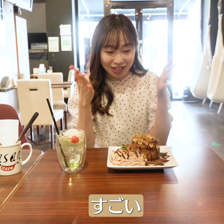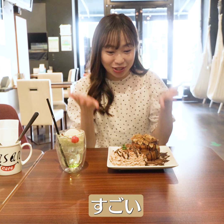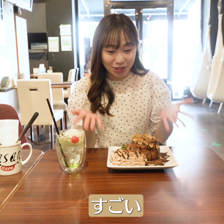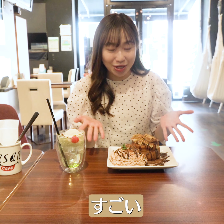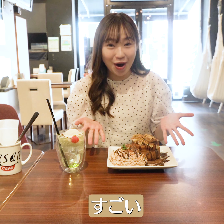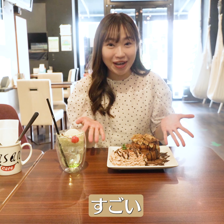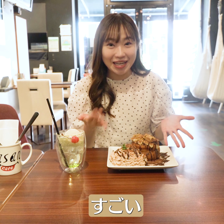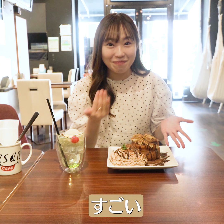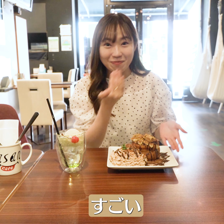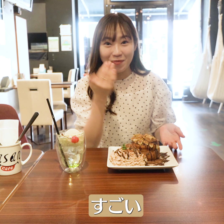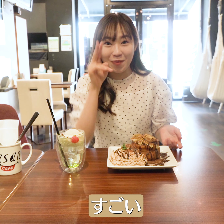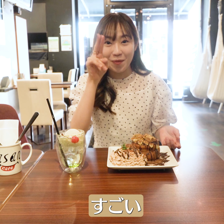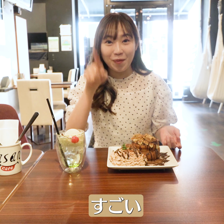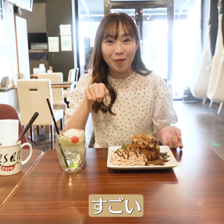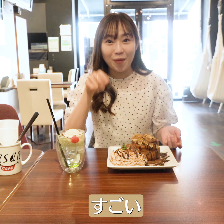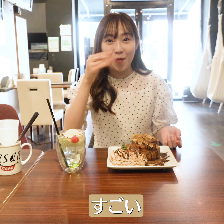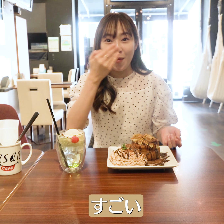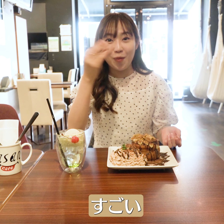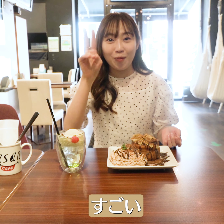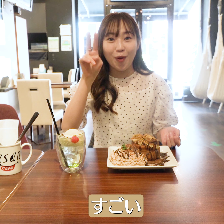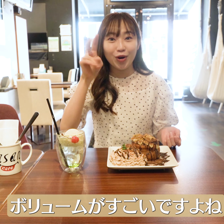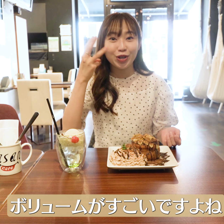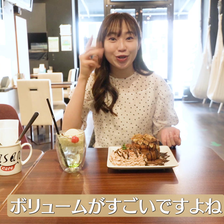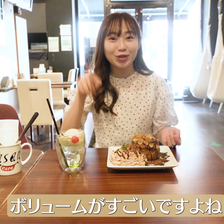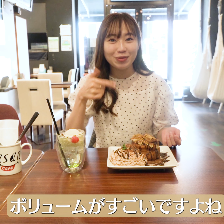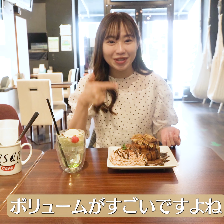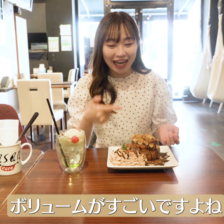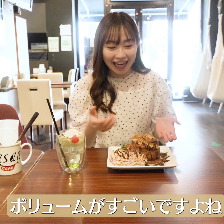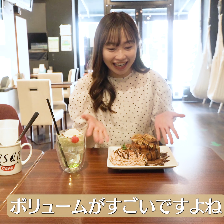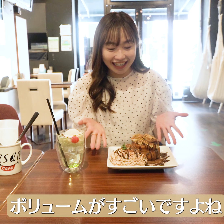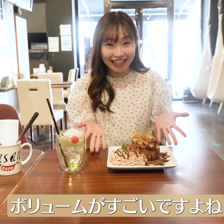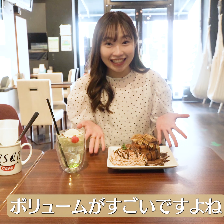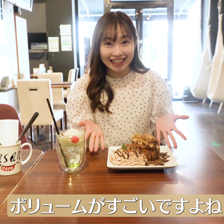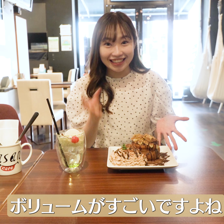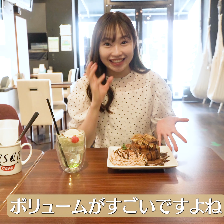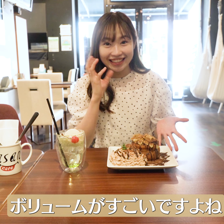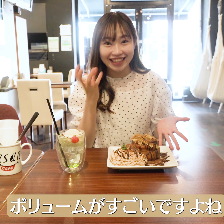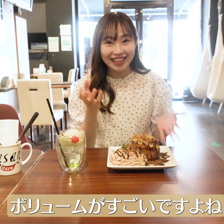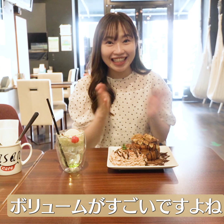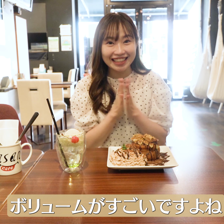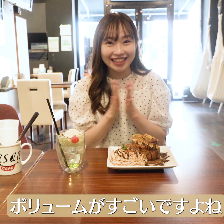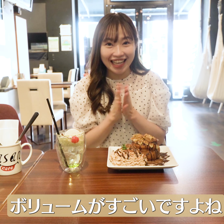すごいボリュームがすごいですよね。